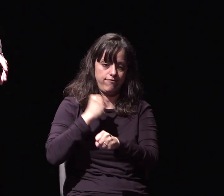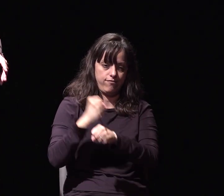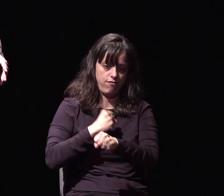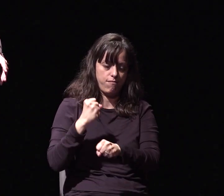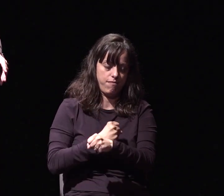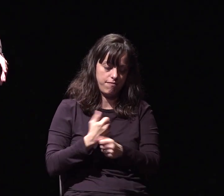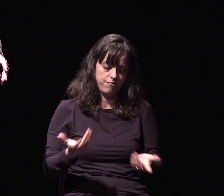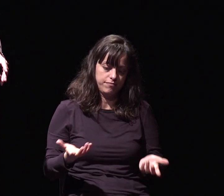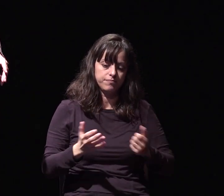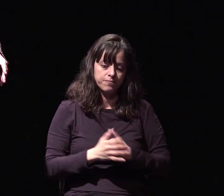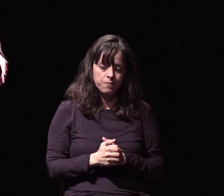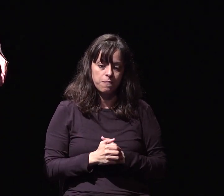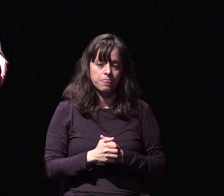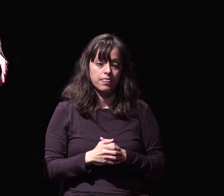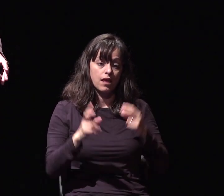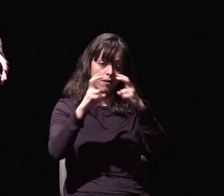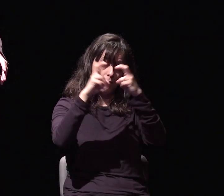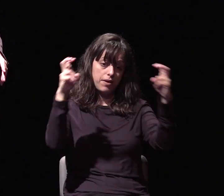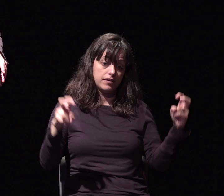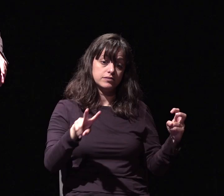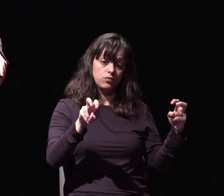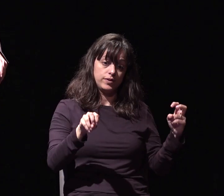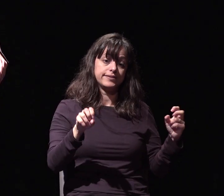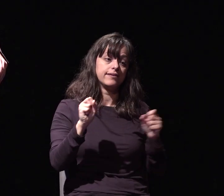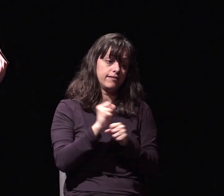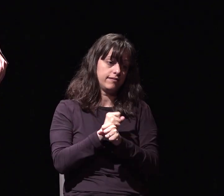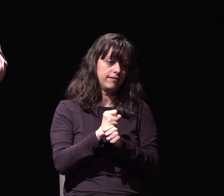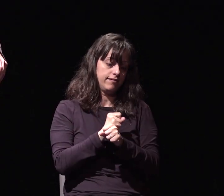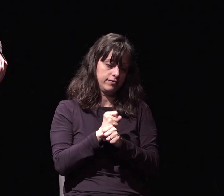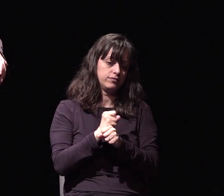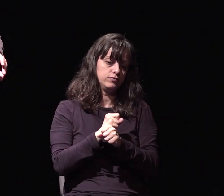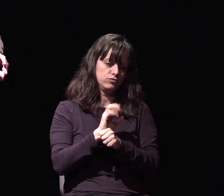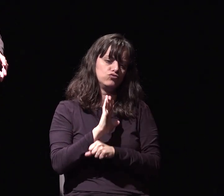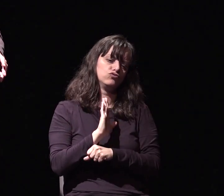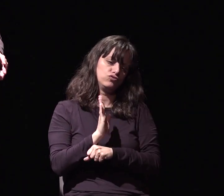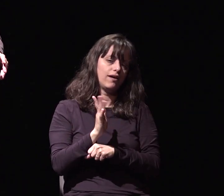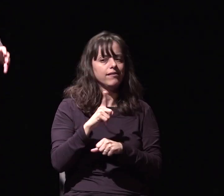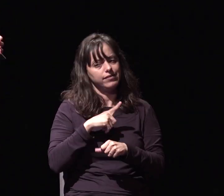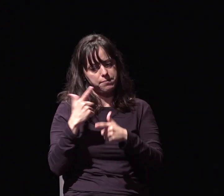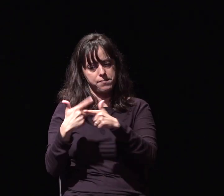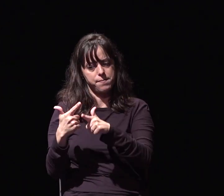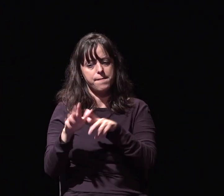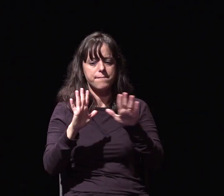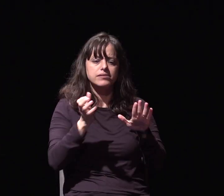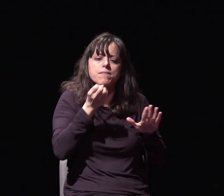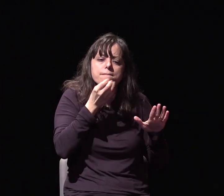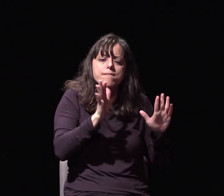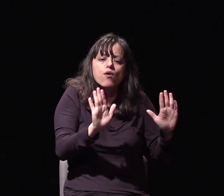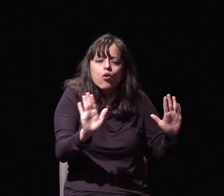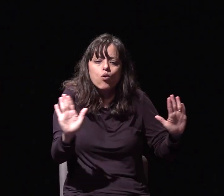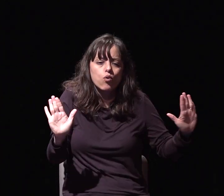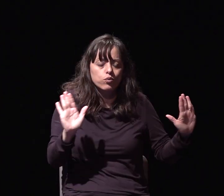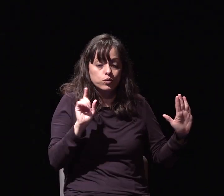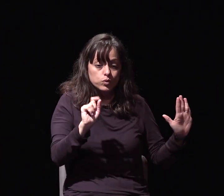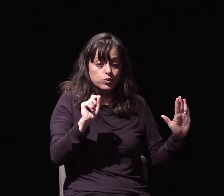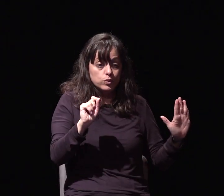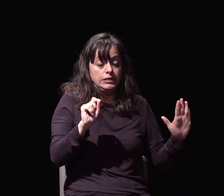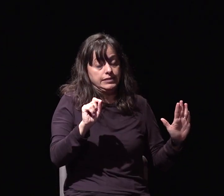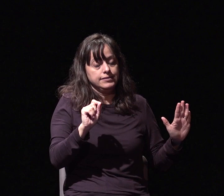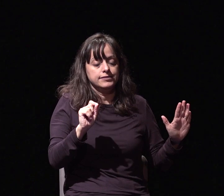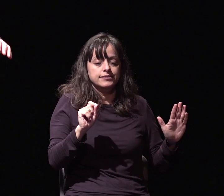MASP chega aos seus 50 anos em muito bom estado. Né, com problemas, mas em muito bom estado. E a gente,